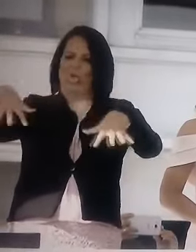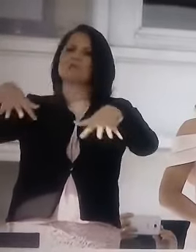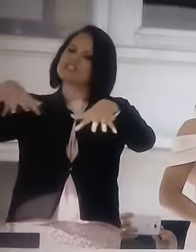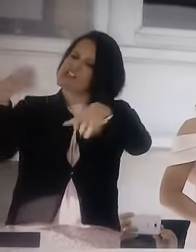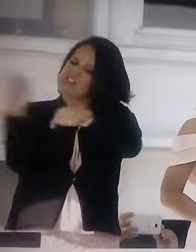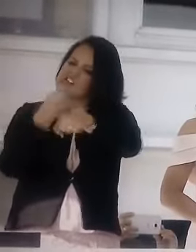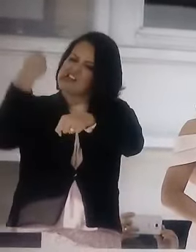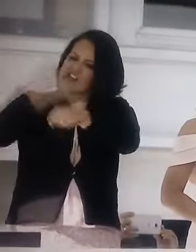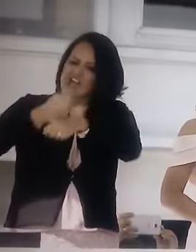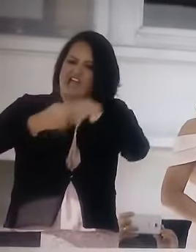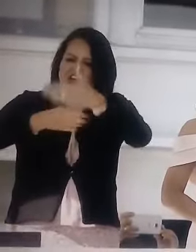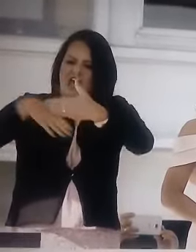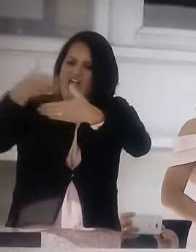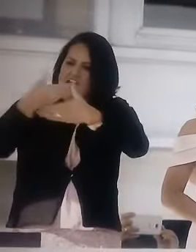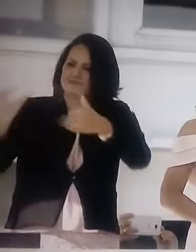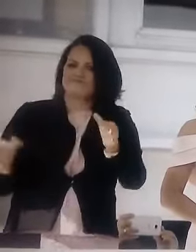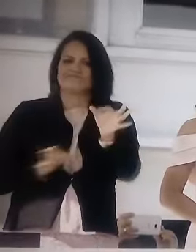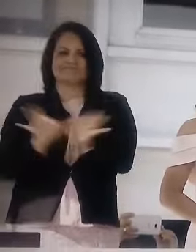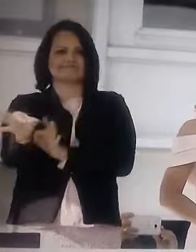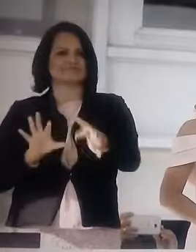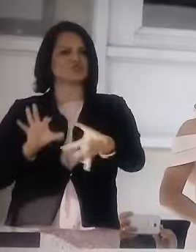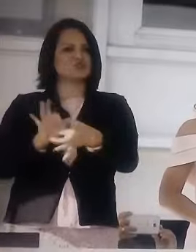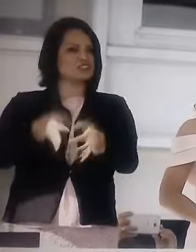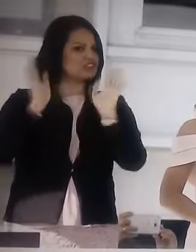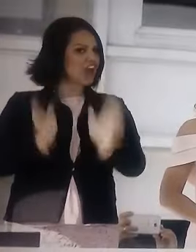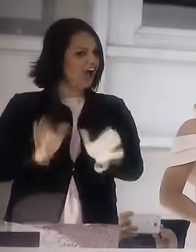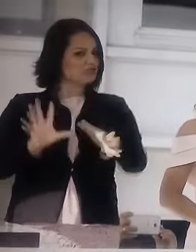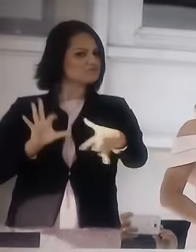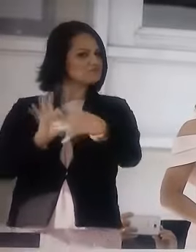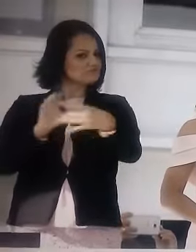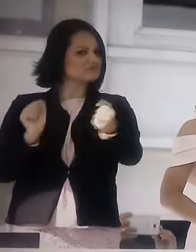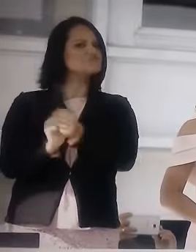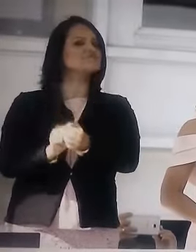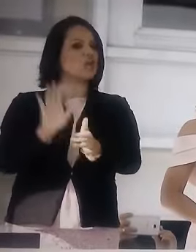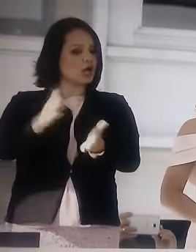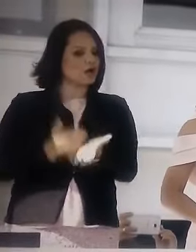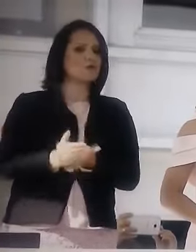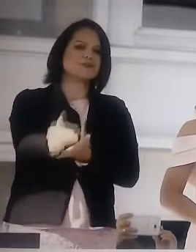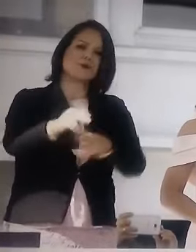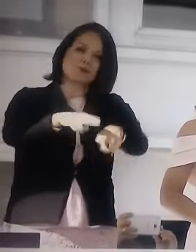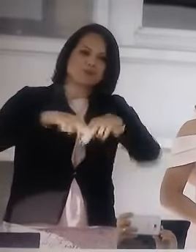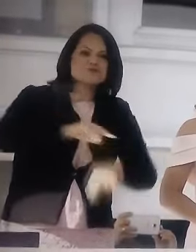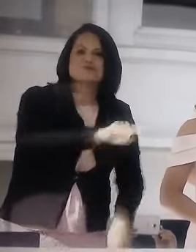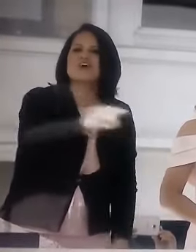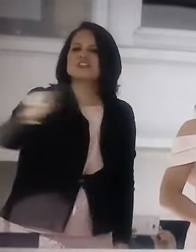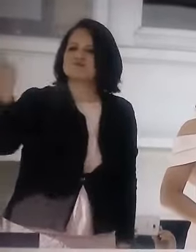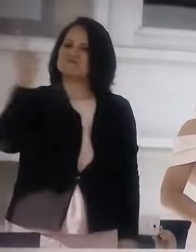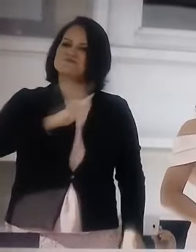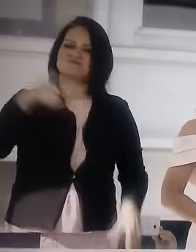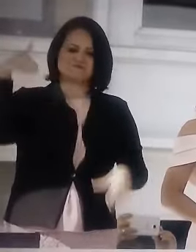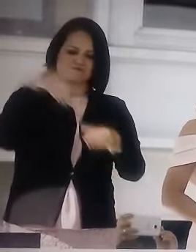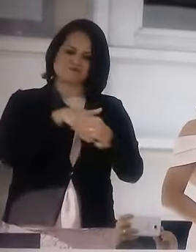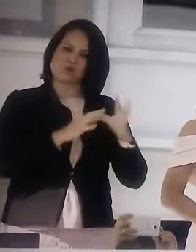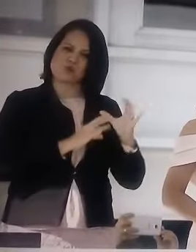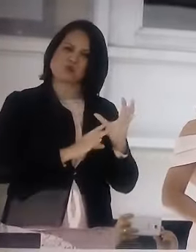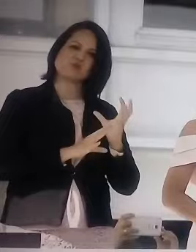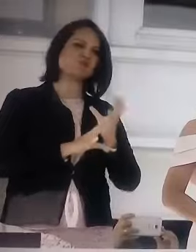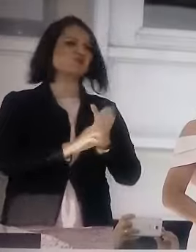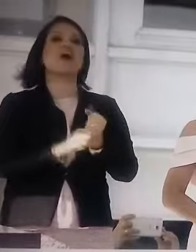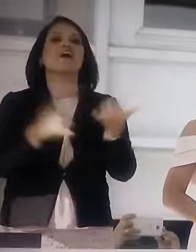juntos. Os primeiros passos já foram dados. Graças a vocês, eu fui eleito com a